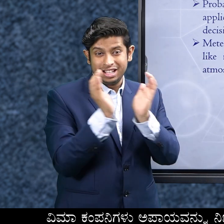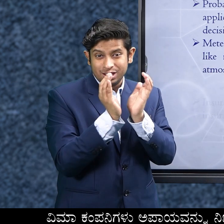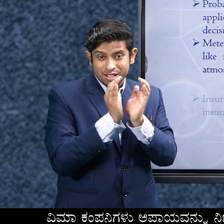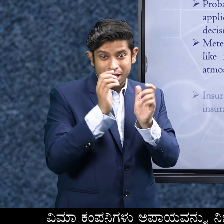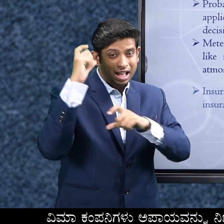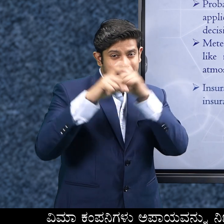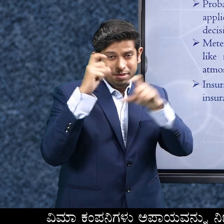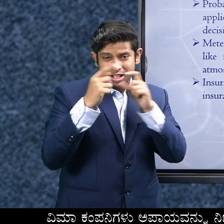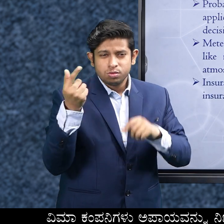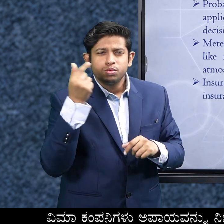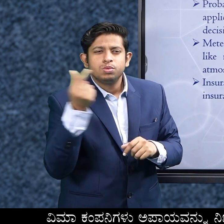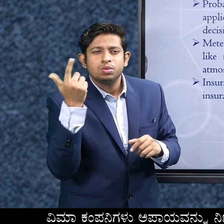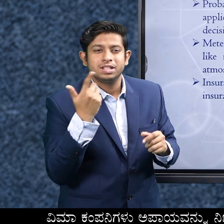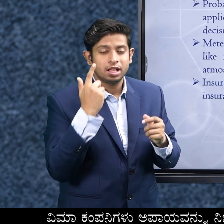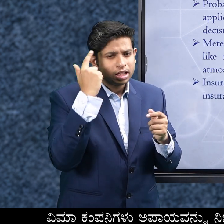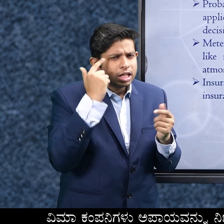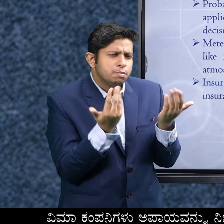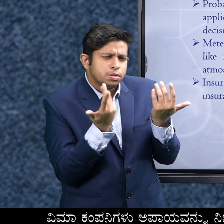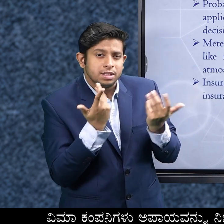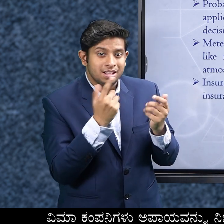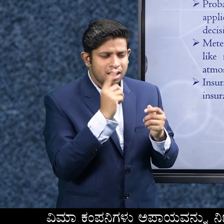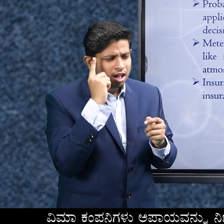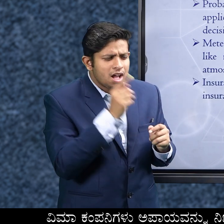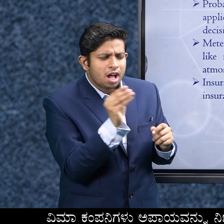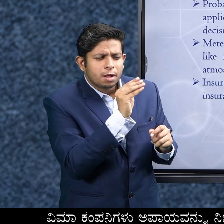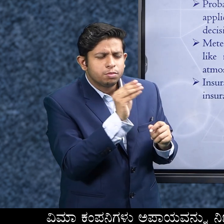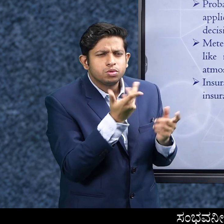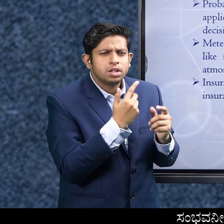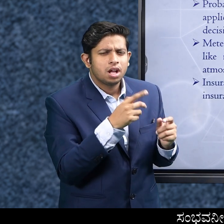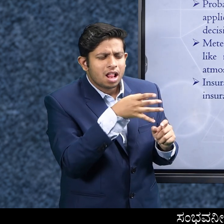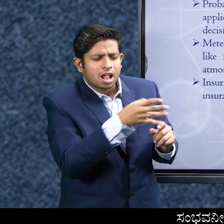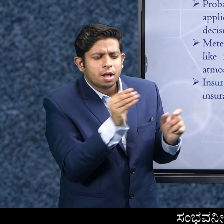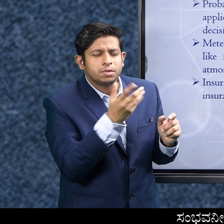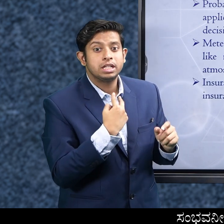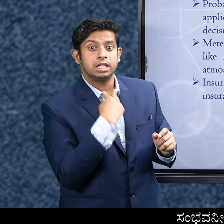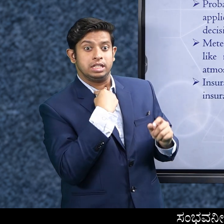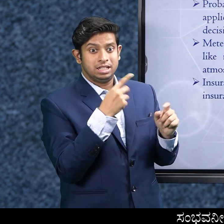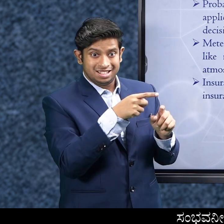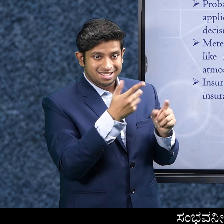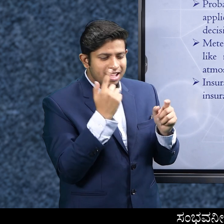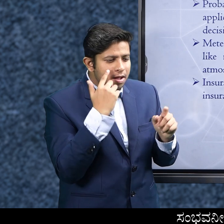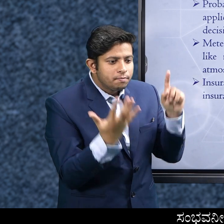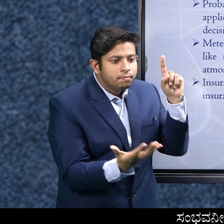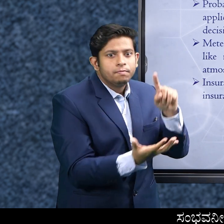ವಿಮಾ ಕಂಪನಿಗಳು ಅಪಾಯವನ್ನ ನಿರ್ಣಯಿಸಲು ಮತ್ತು ವಿಮಾ ಕಂತುಗಳನ್ನ ನಿರ್ಧರಿಸಲು ಸಂಭವನೀಯತೆಯನ್ನ ಬಳಸುತ್ತವೆ.